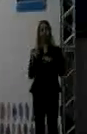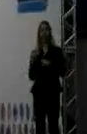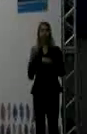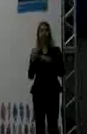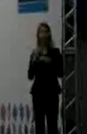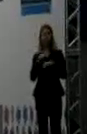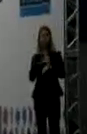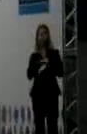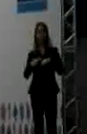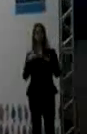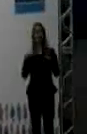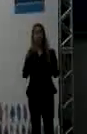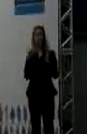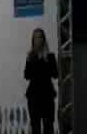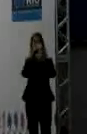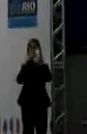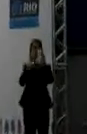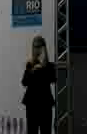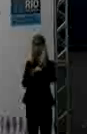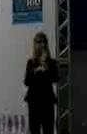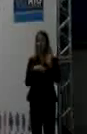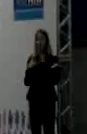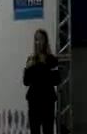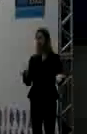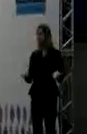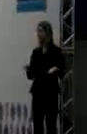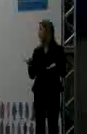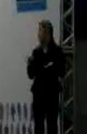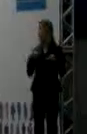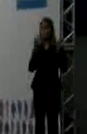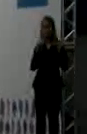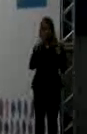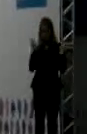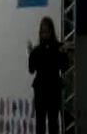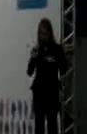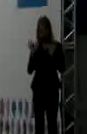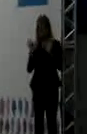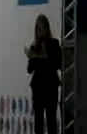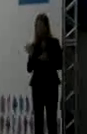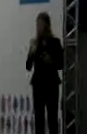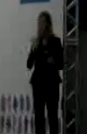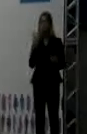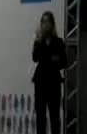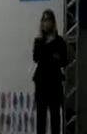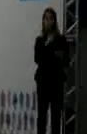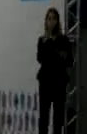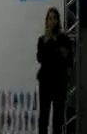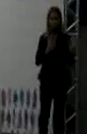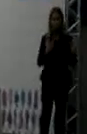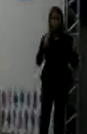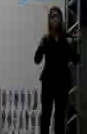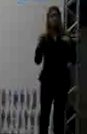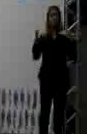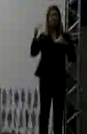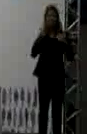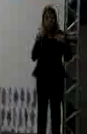pense quais as metas, para que se possa depois averiguar se se cumpriu ou se não se cumpriu, porque esse balanço é